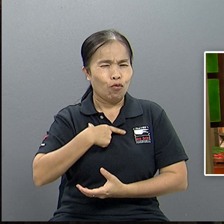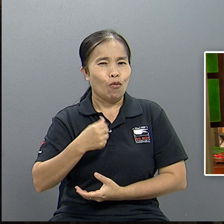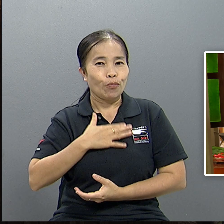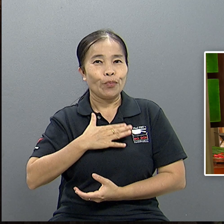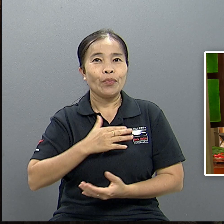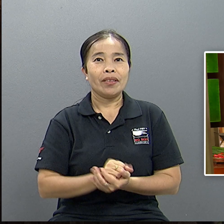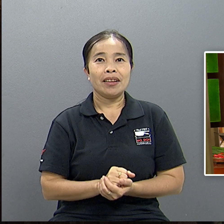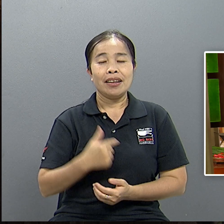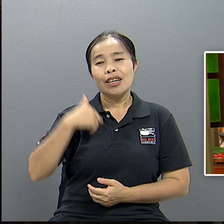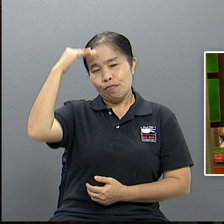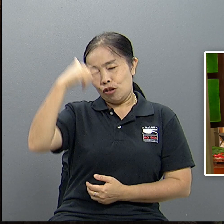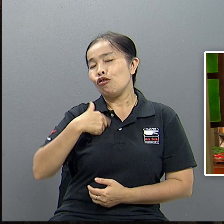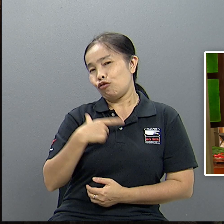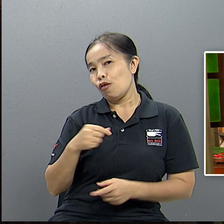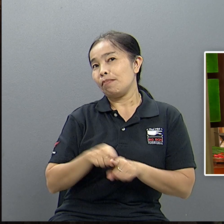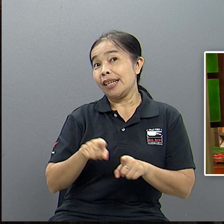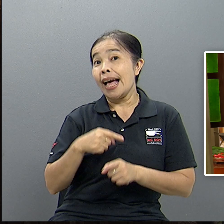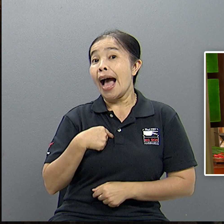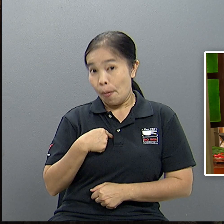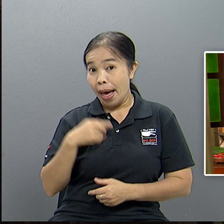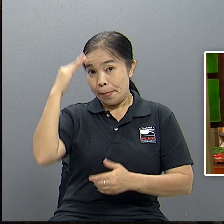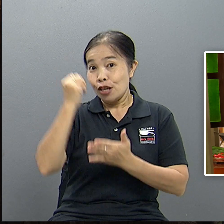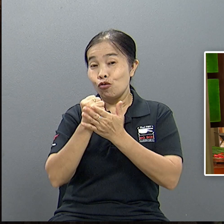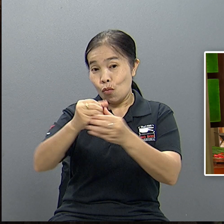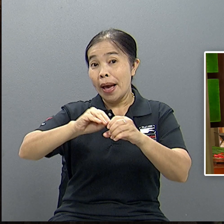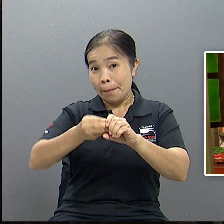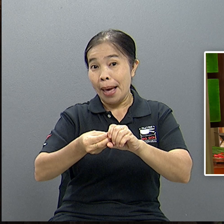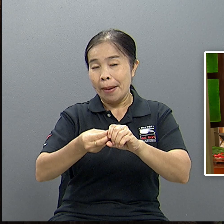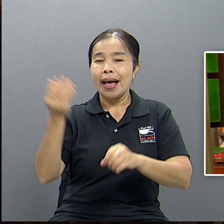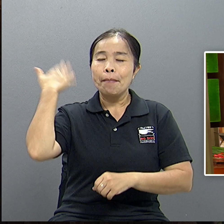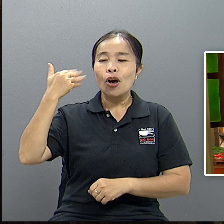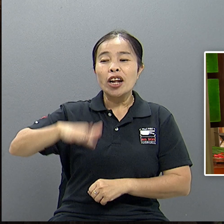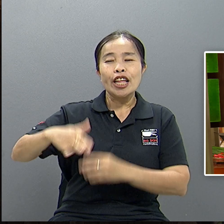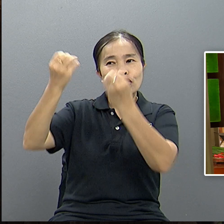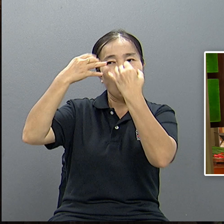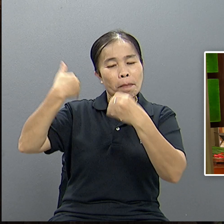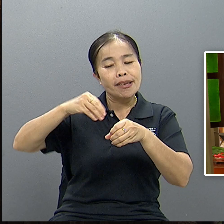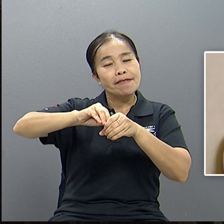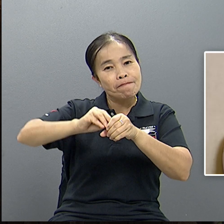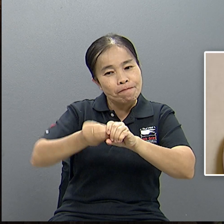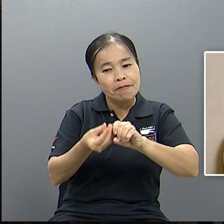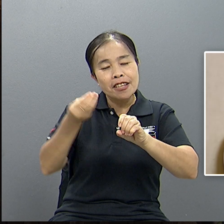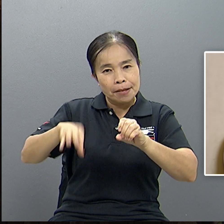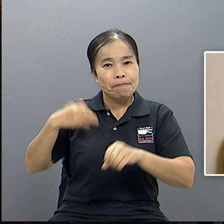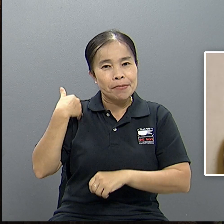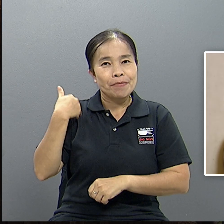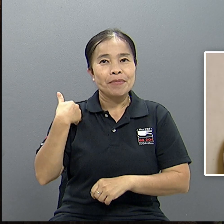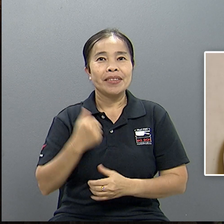พี่ก็โปรดให้พี่ช่วยควานไหมตอนเด็กๆคุณแม่ก็เคยสอนพี่อยู่เหมือนกัน